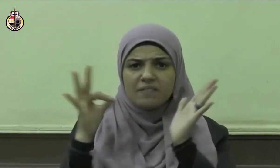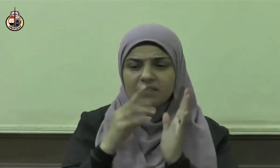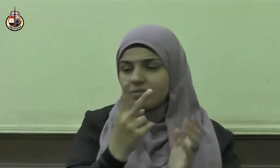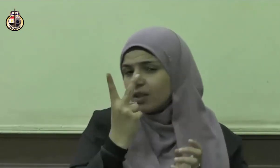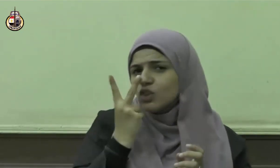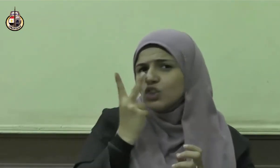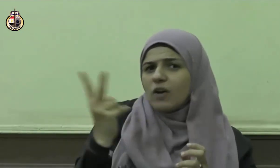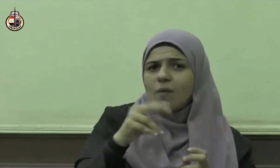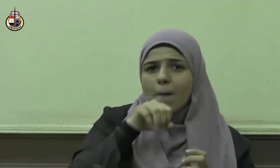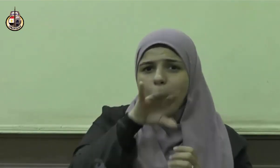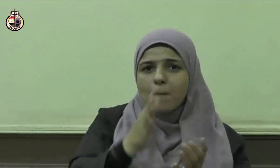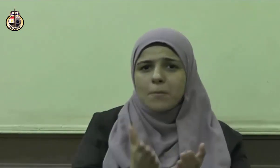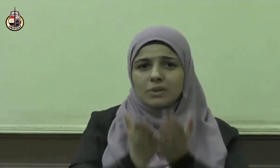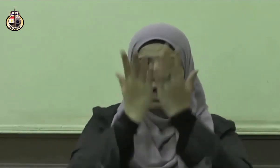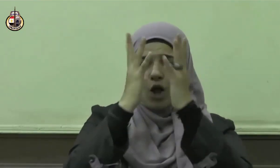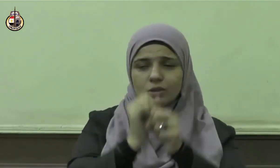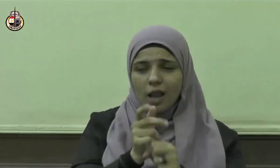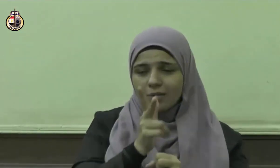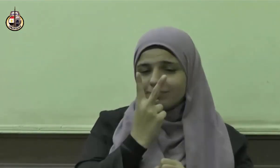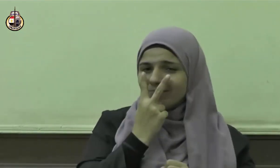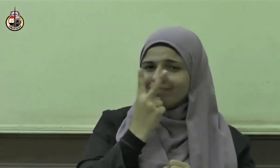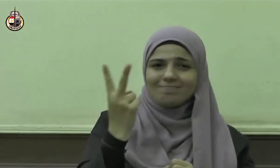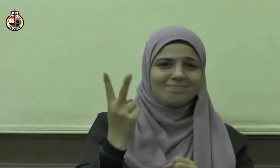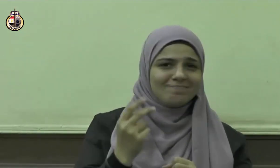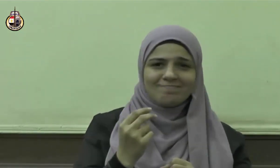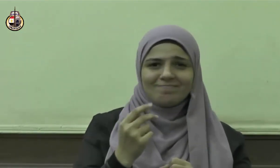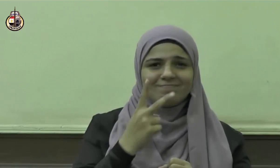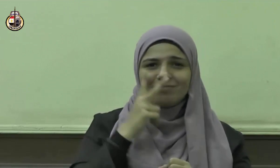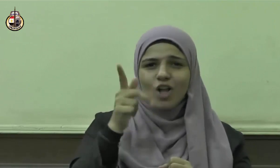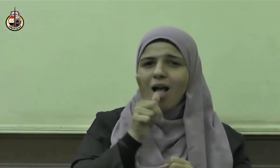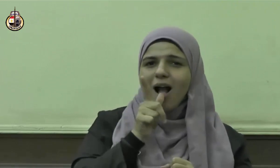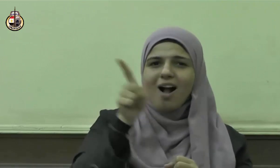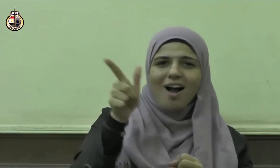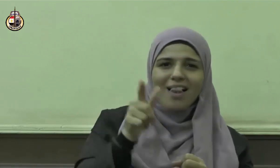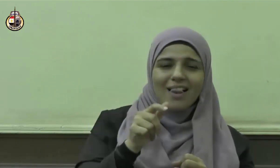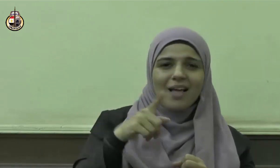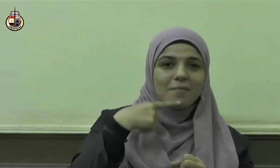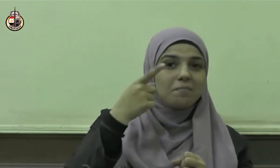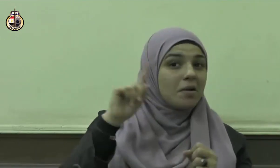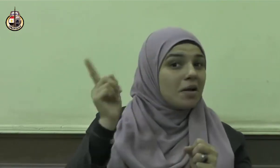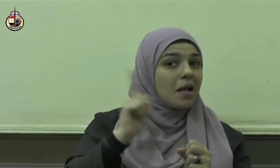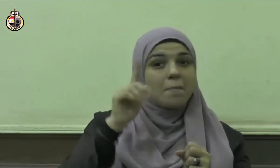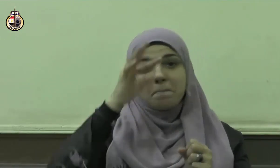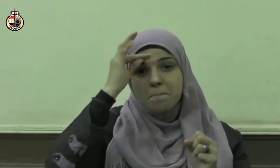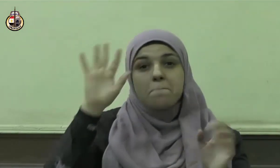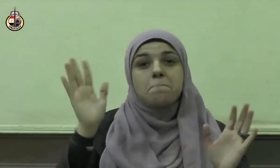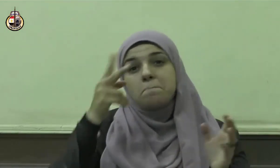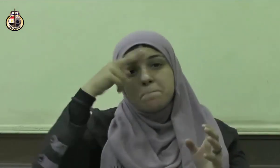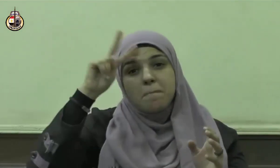الله صلى الله عليه وسلم ثم قال: من لا يرحم لا يرحم.